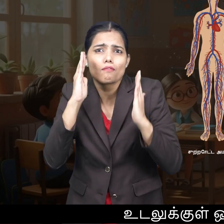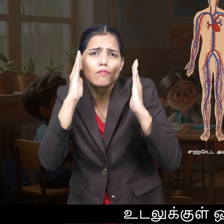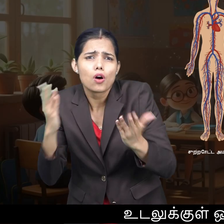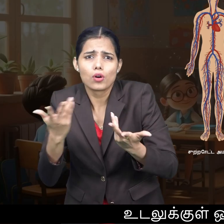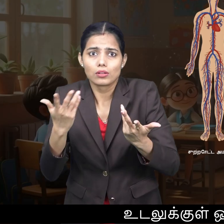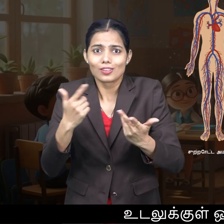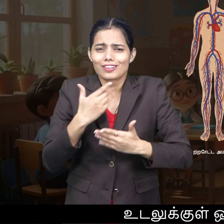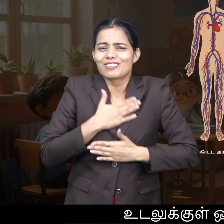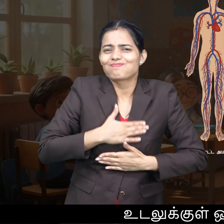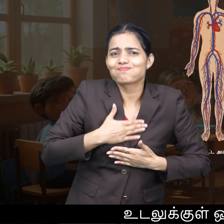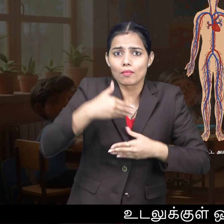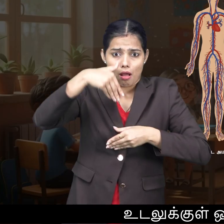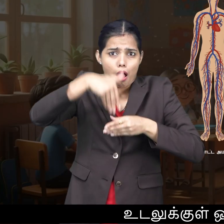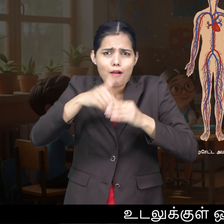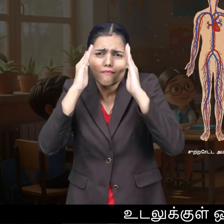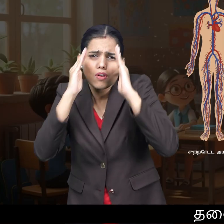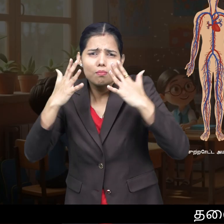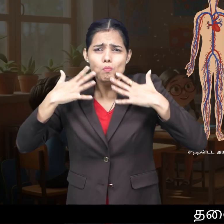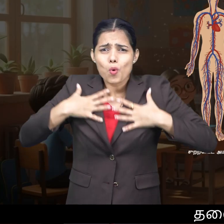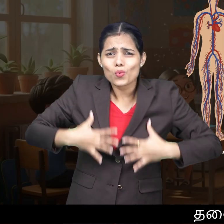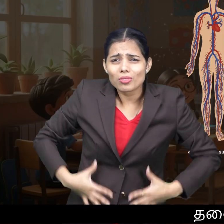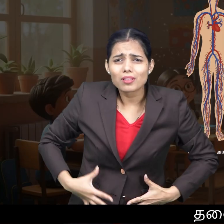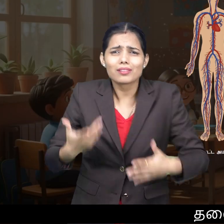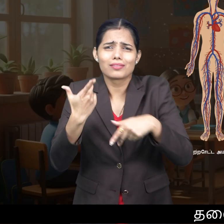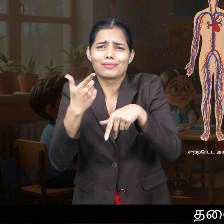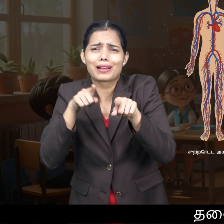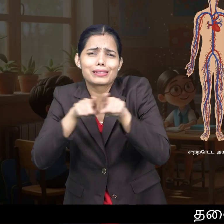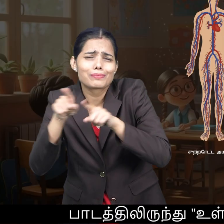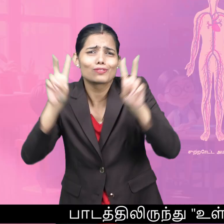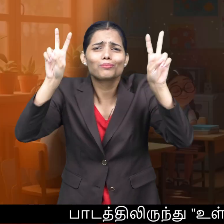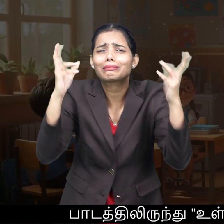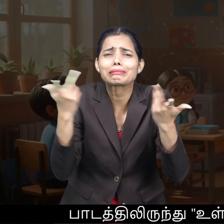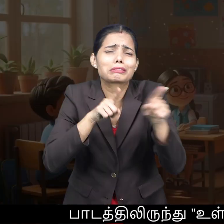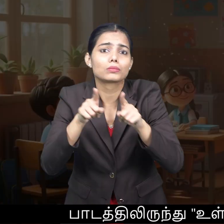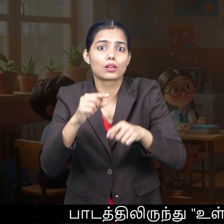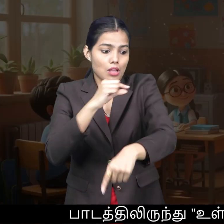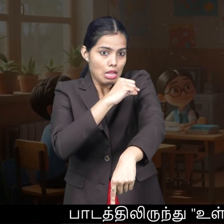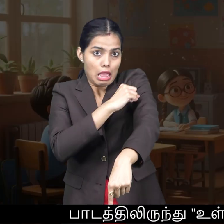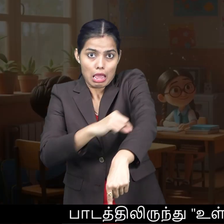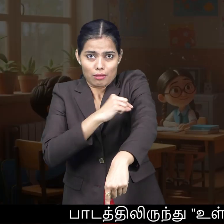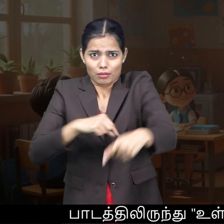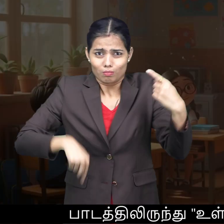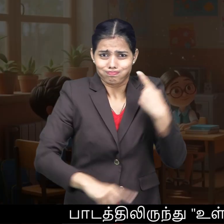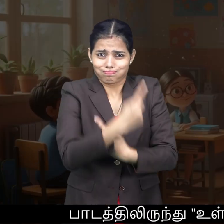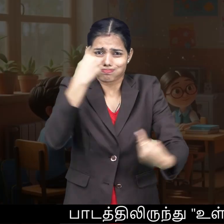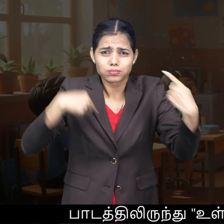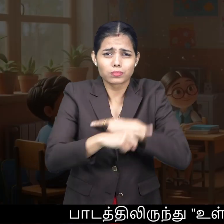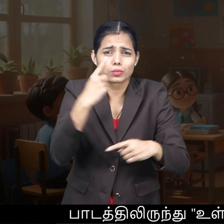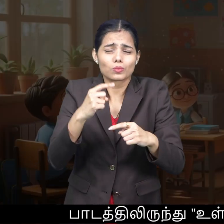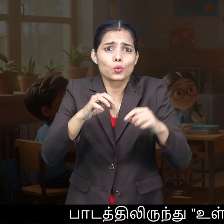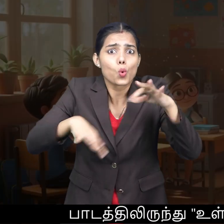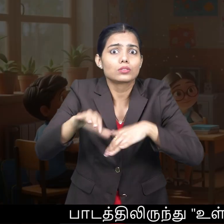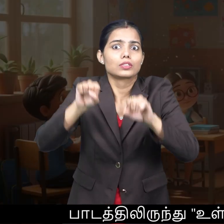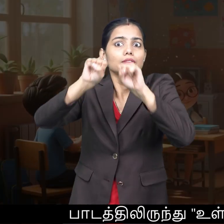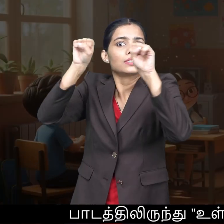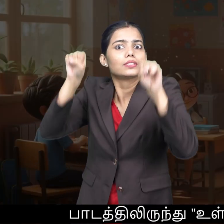பயணத்தை தொடங்க போகிறோம். 5ஆம் வகுப்பு சுற்றுச்சூழல் அறிவியலில் நமது உடல், அதன் உள்ளுறுப்பு